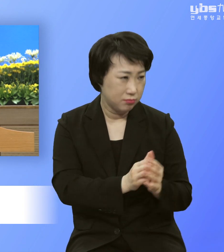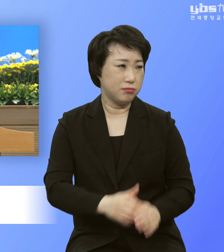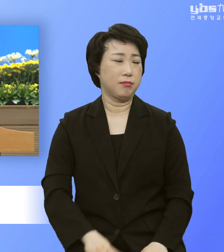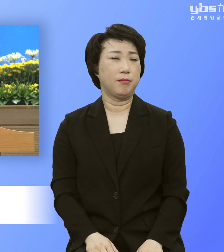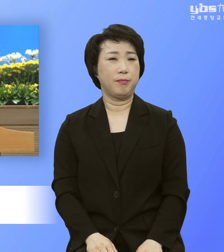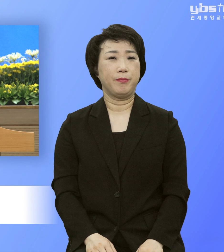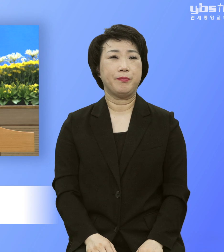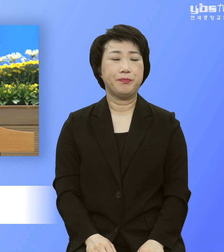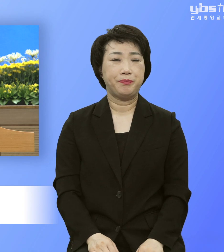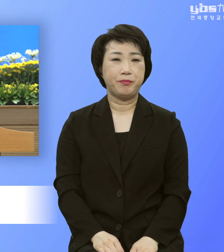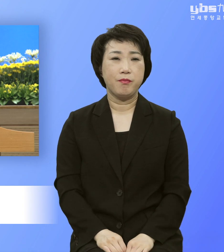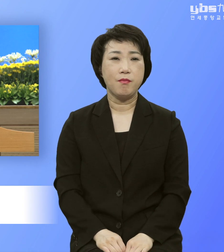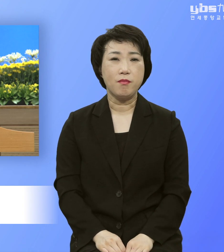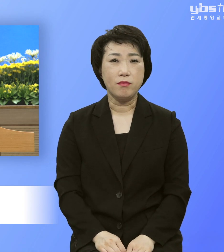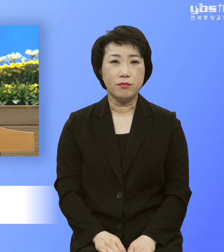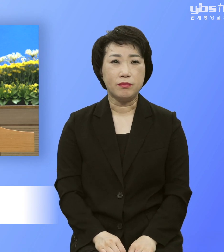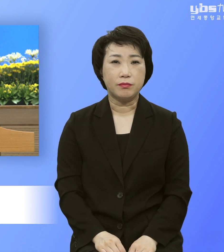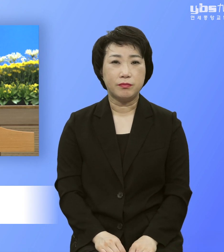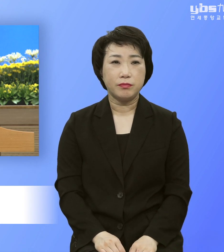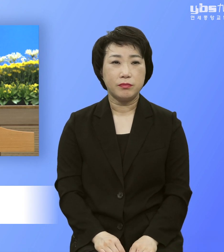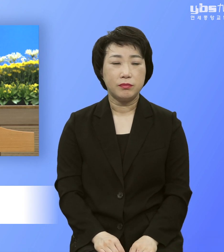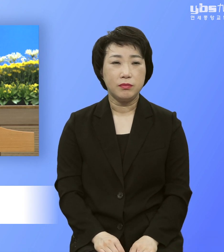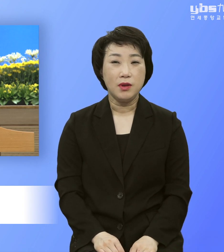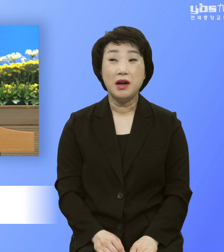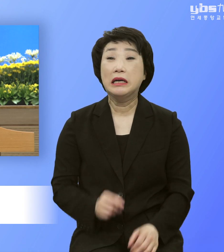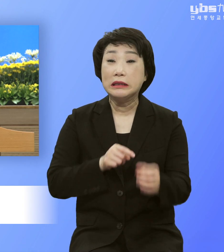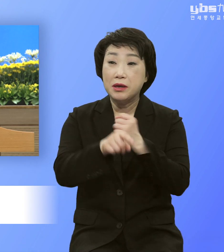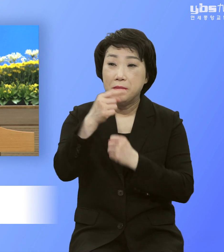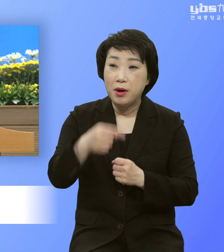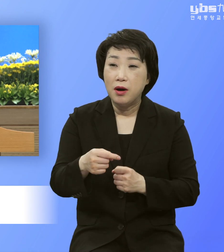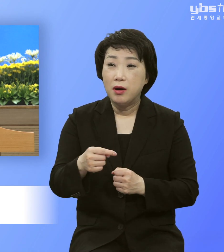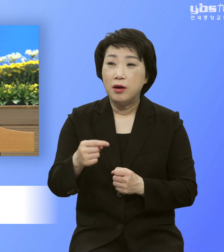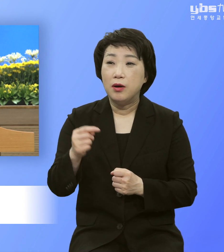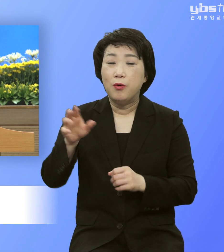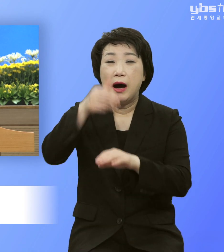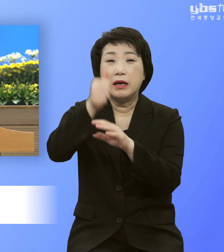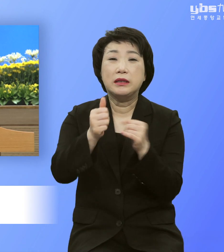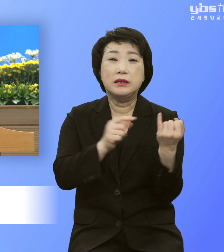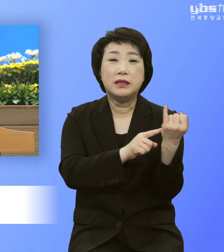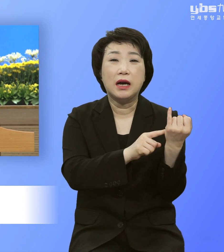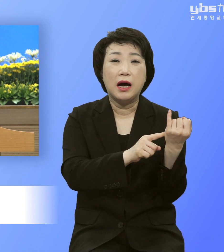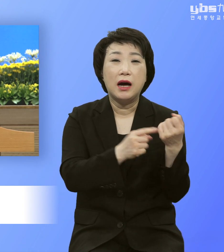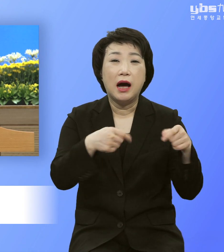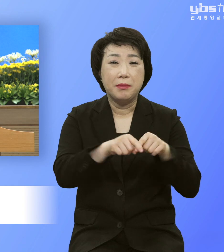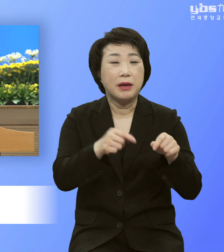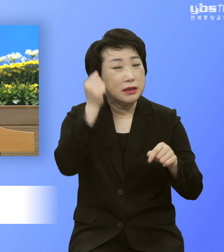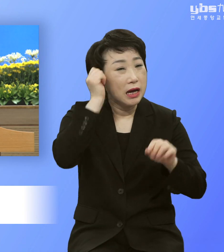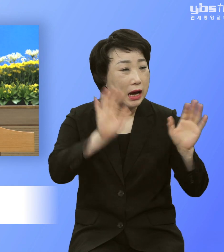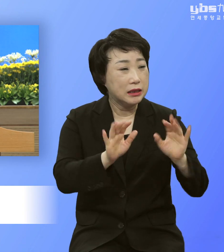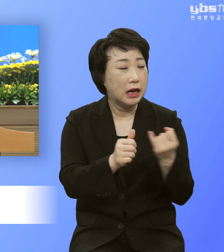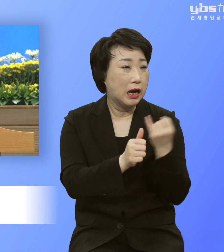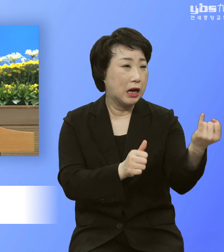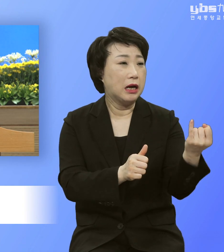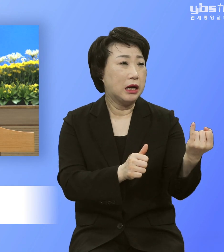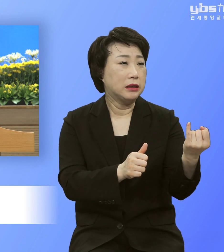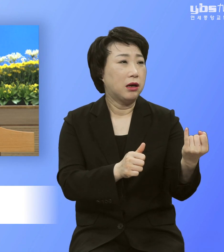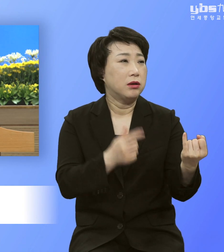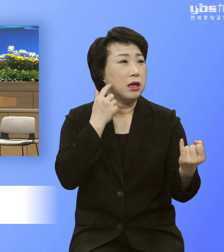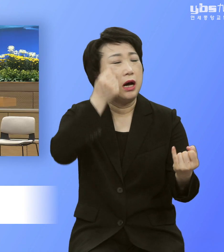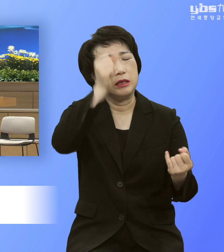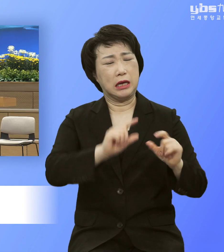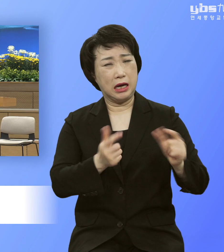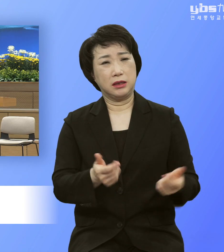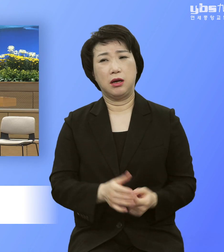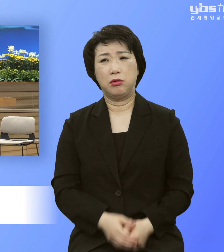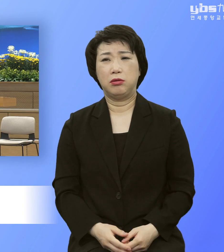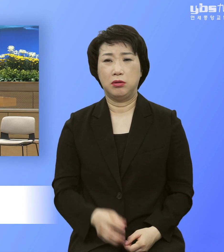태어나지 못할 것이다 그랬어. 이번 왕이 다시는 너와 동침하지 않고 너는 내 아내로 취급하지 않겠다는 게,